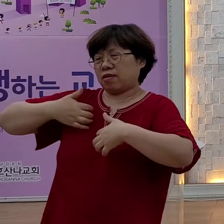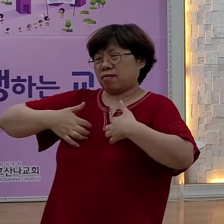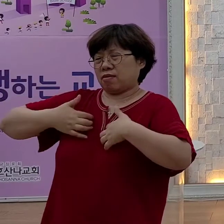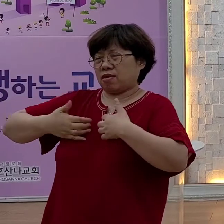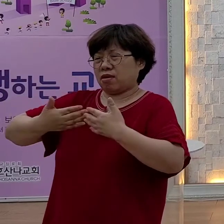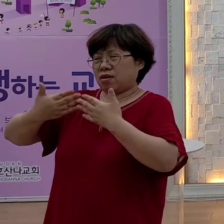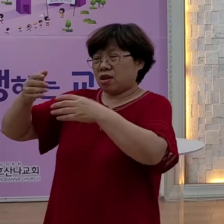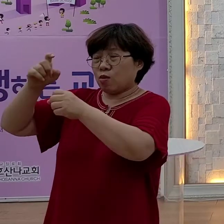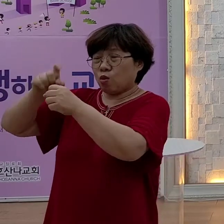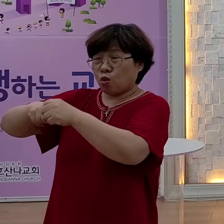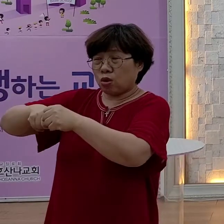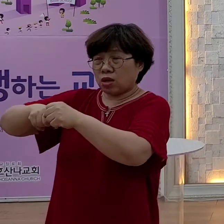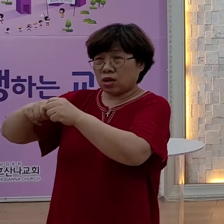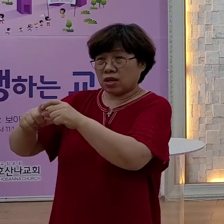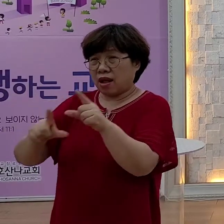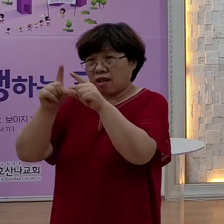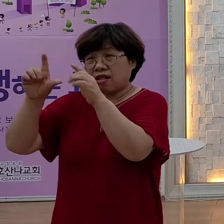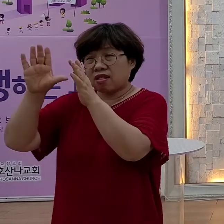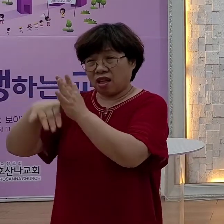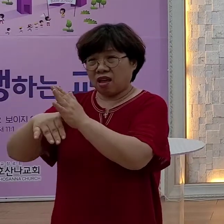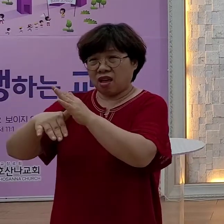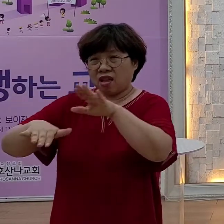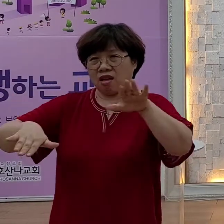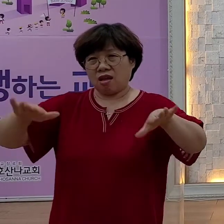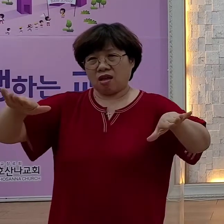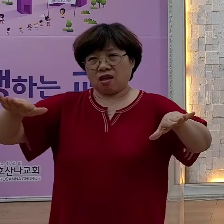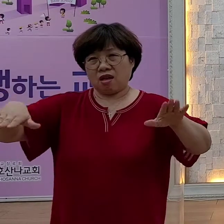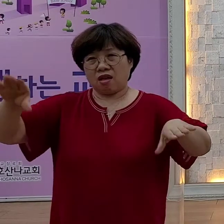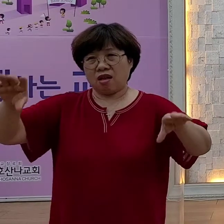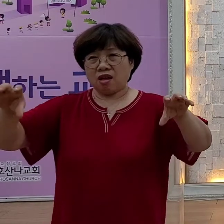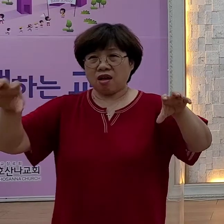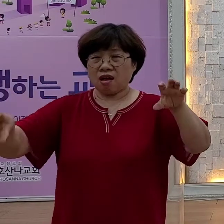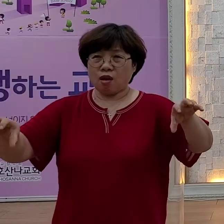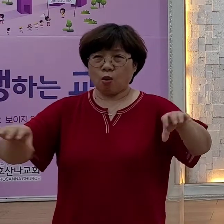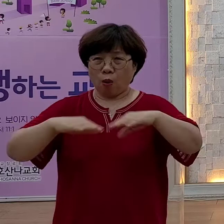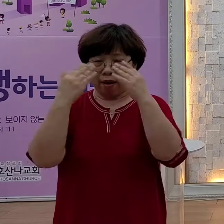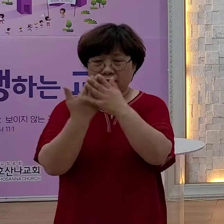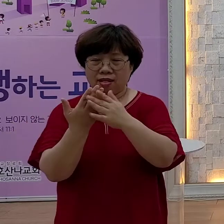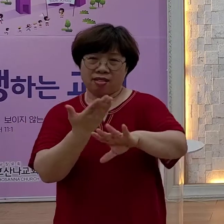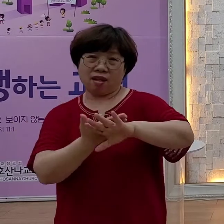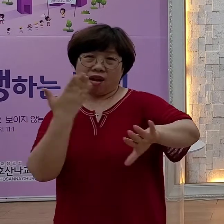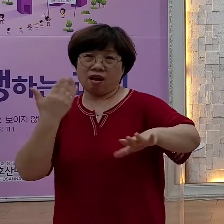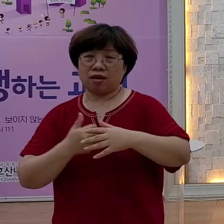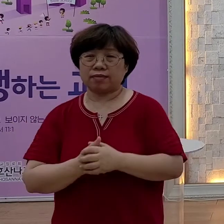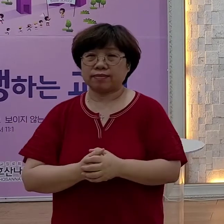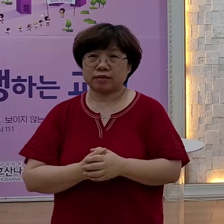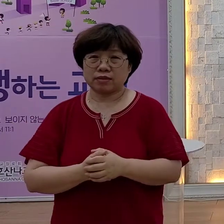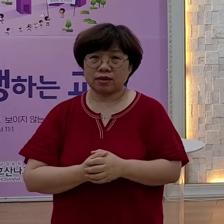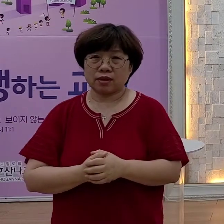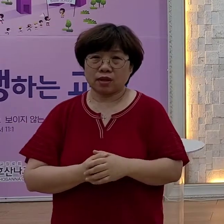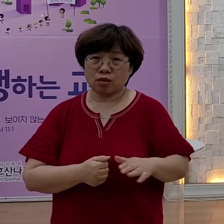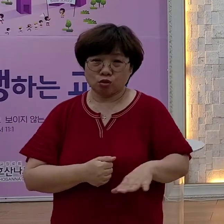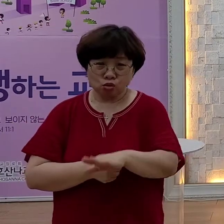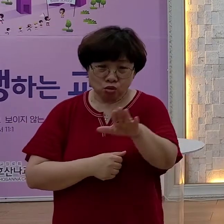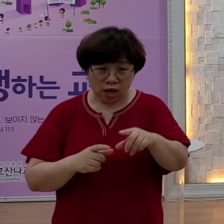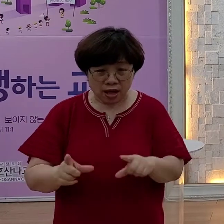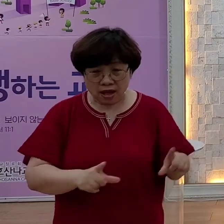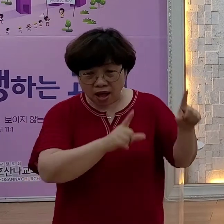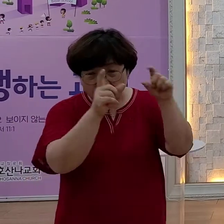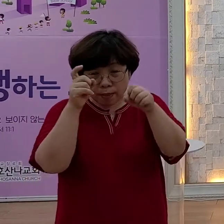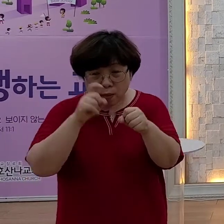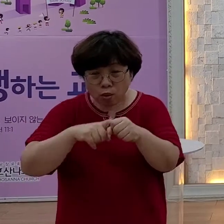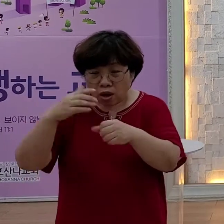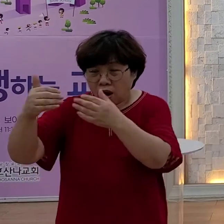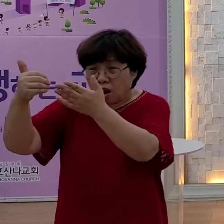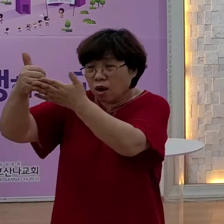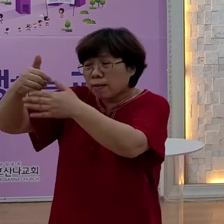것이 목적이 된 삶은 완전히 다릅니다. 자, 그러면 우리의 목적이, 삶의 목적이